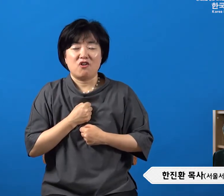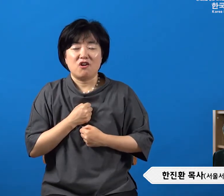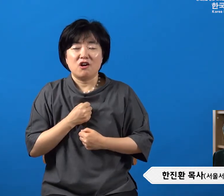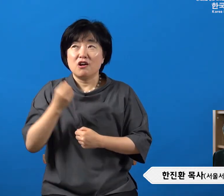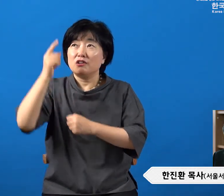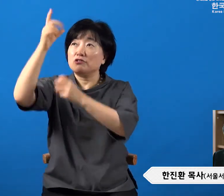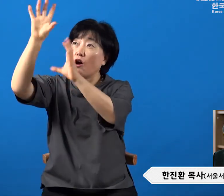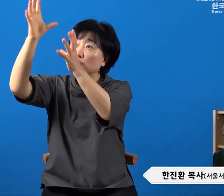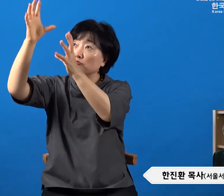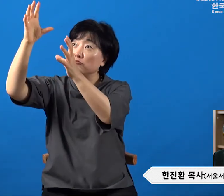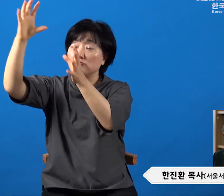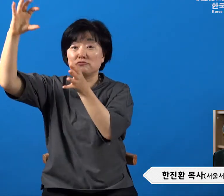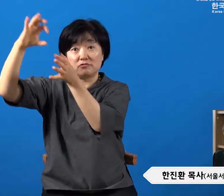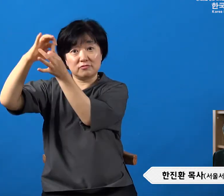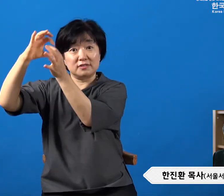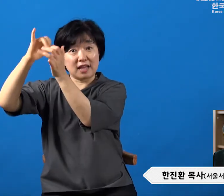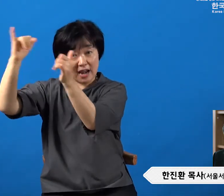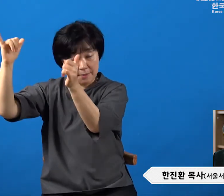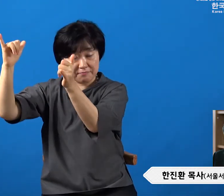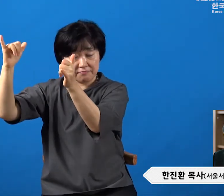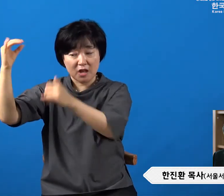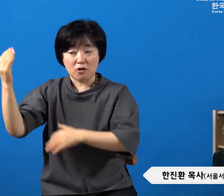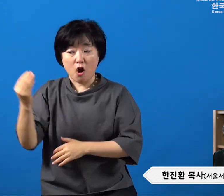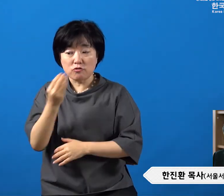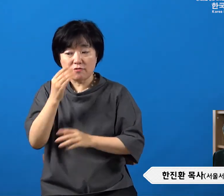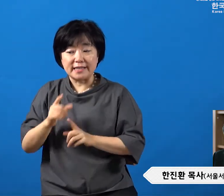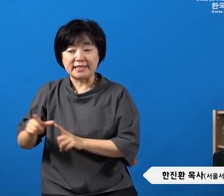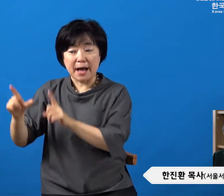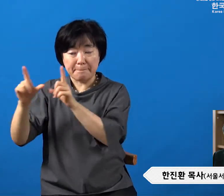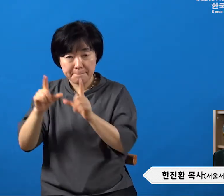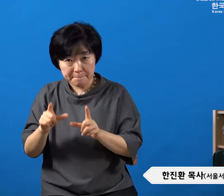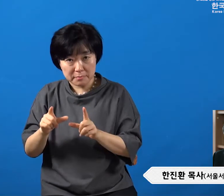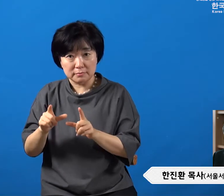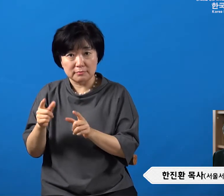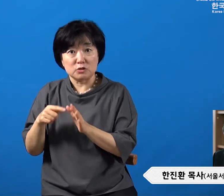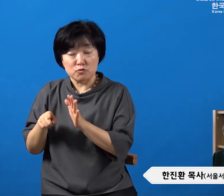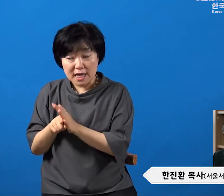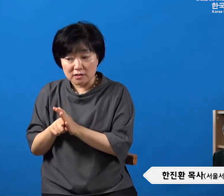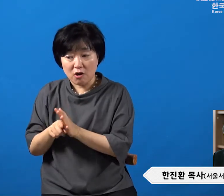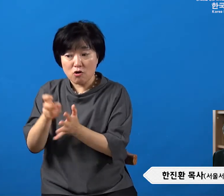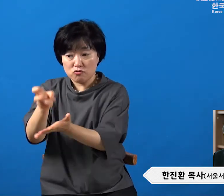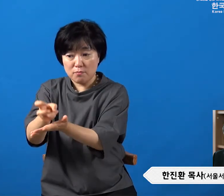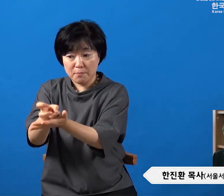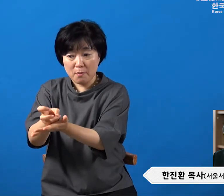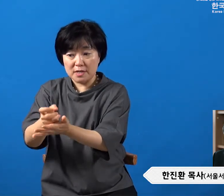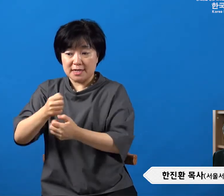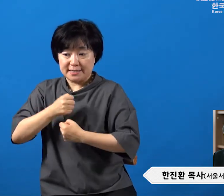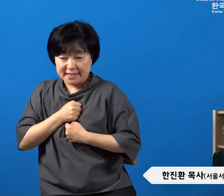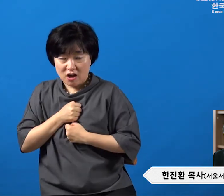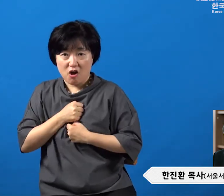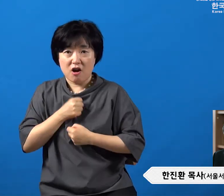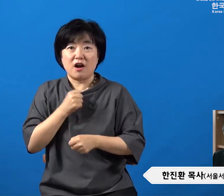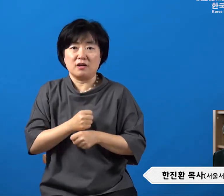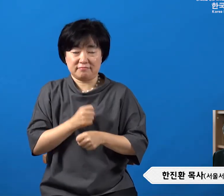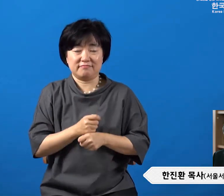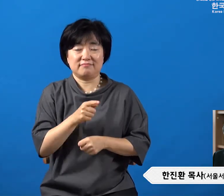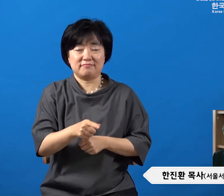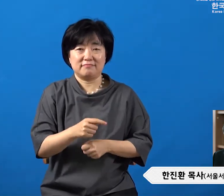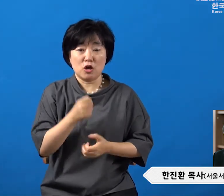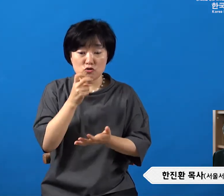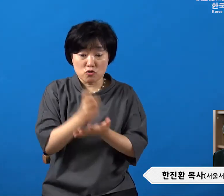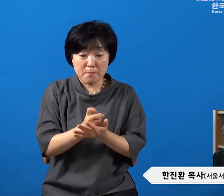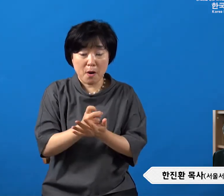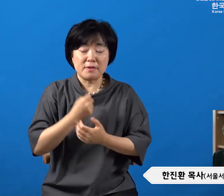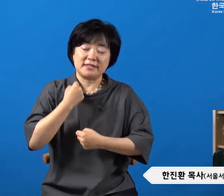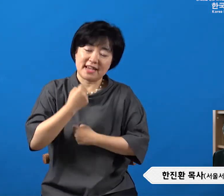살기 위해서는 율법을 지켜야지요. 그래서 우리의 자유는 율법에 순종하는 자유입니다.